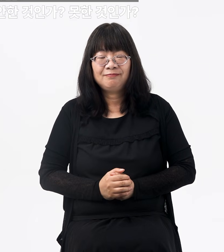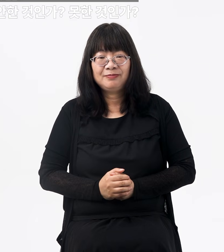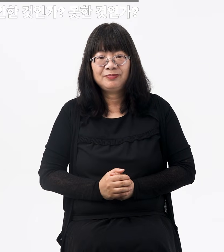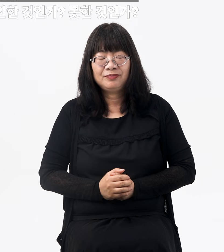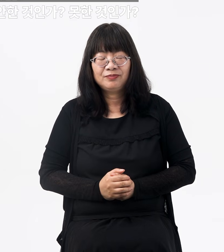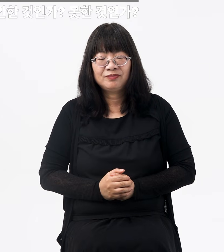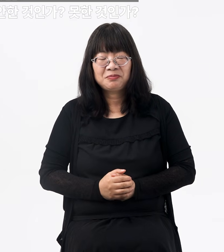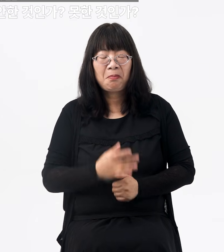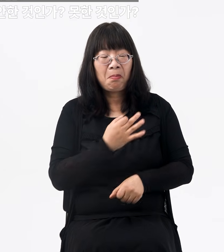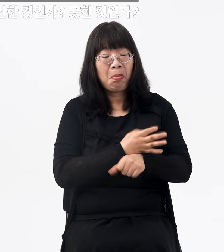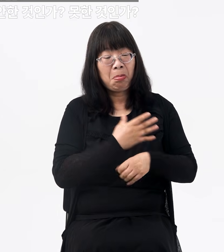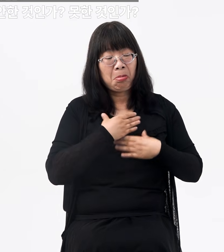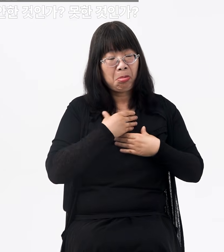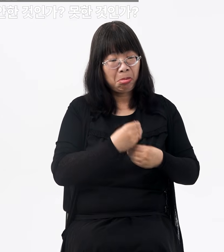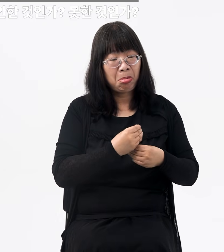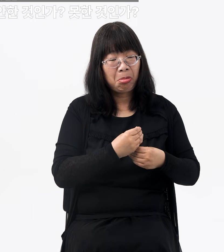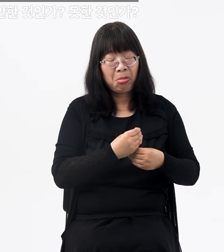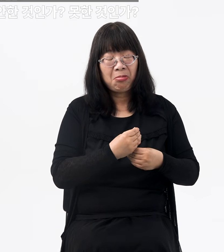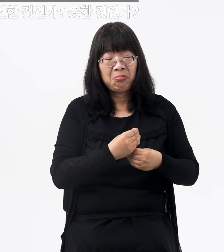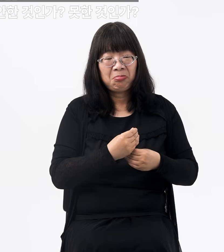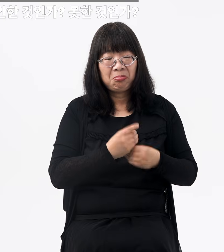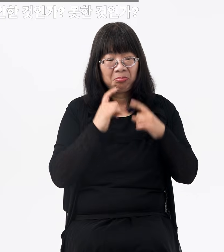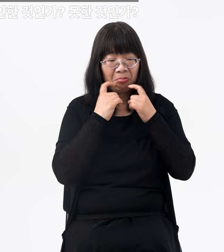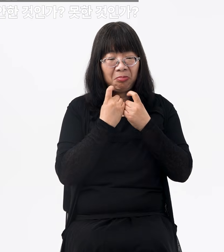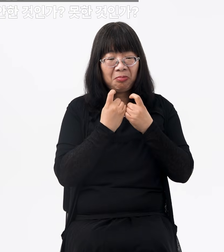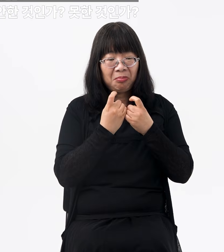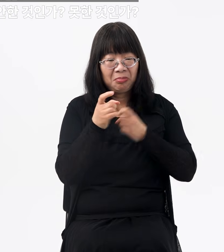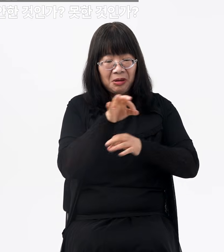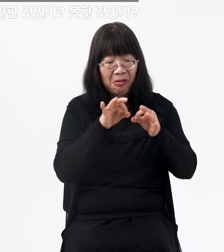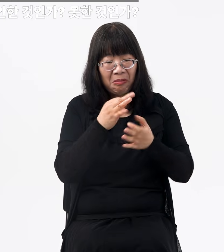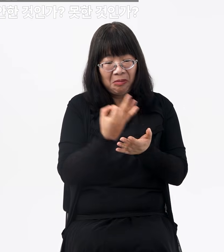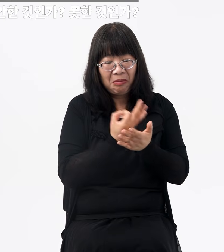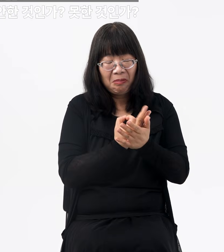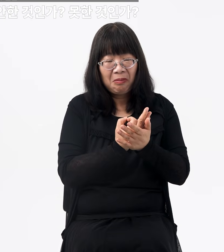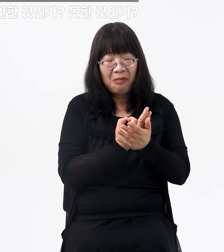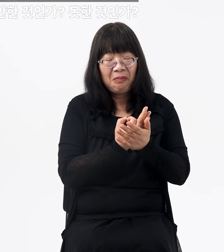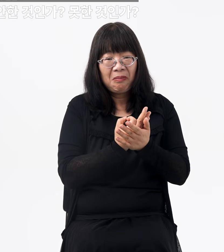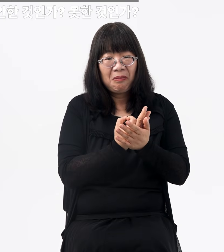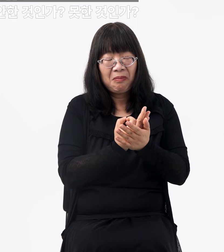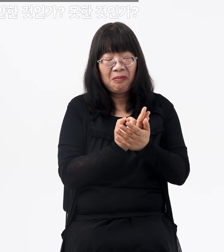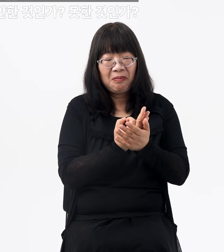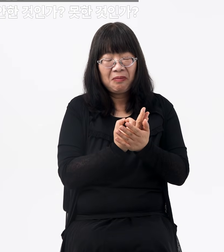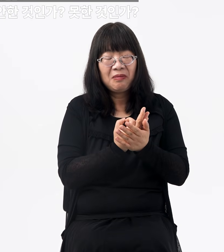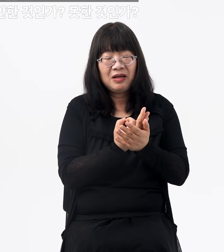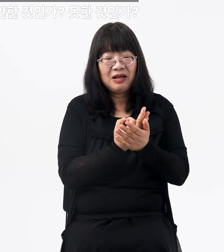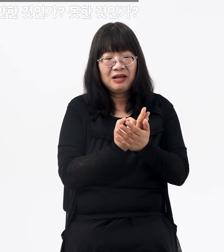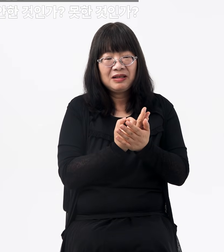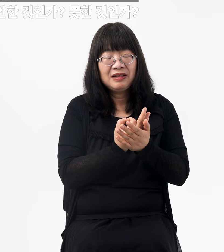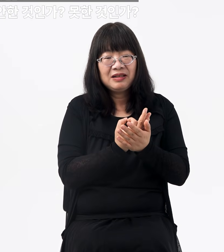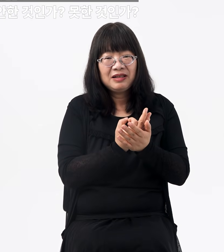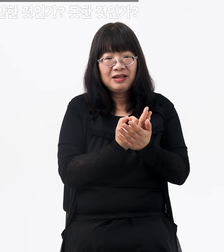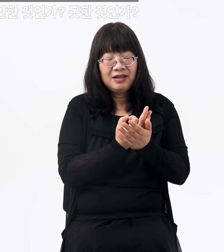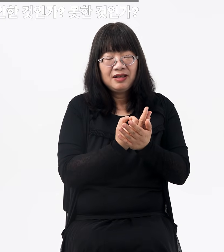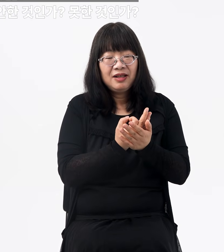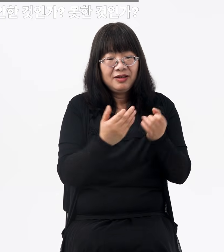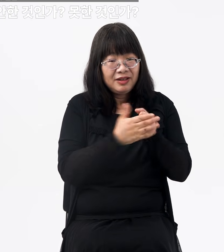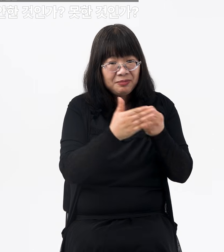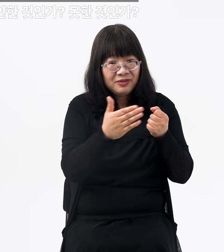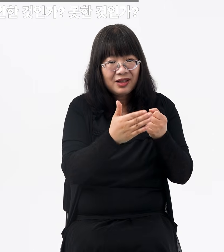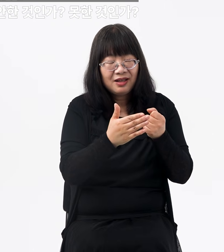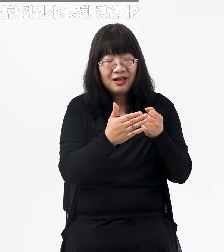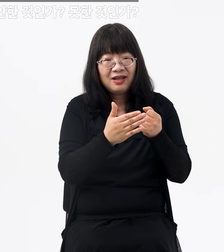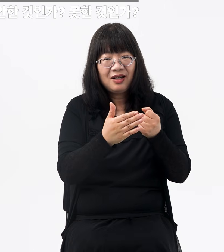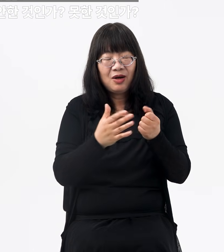그러니까 편의성, 편리성, 이익 이런 것들이 보이지 않는 현대판 우상이 돼 있단